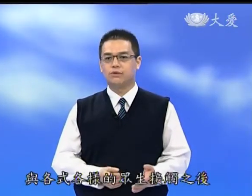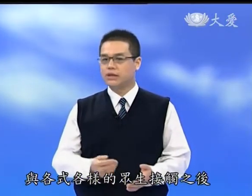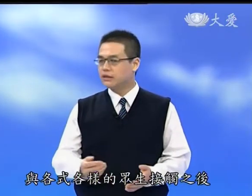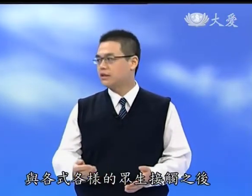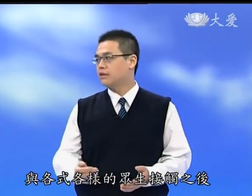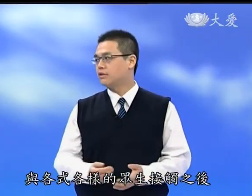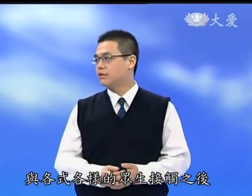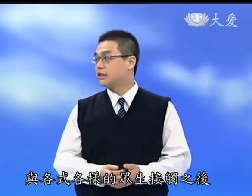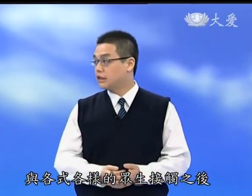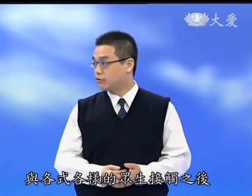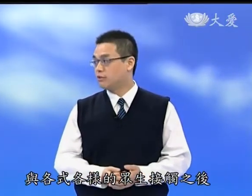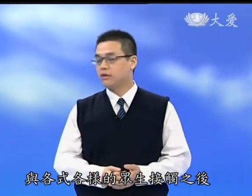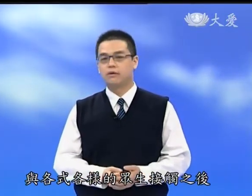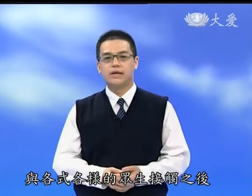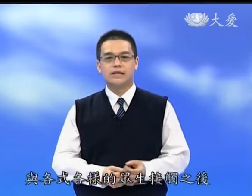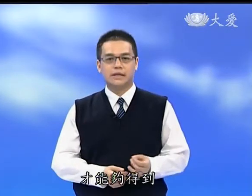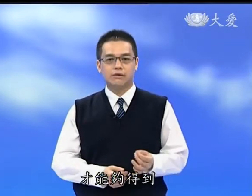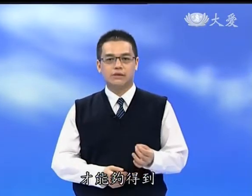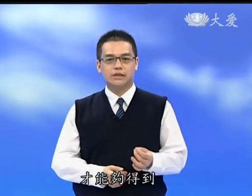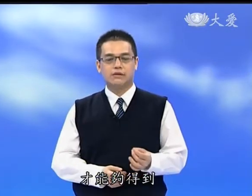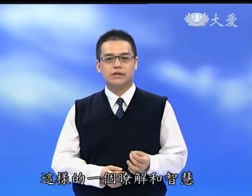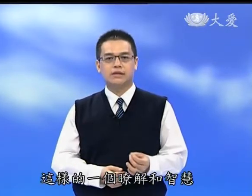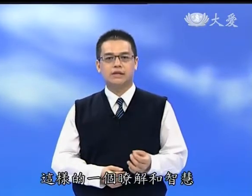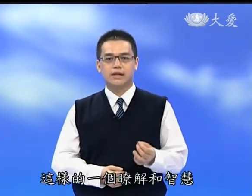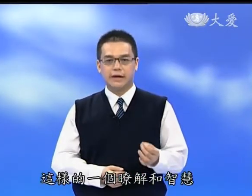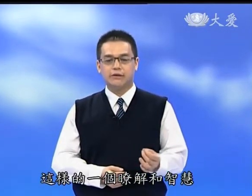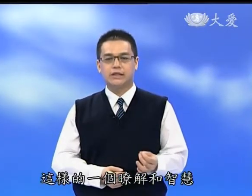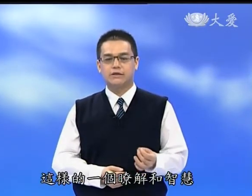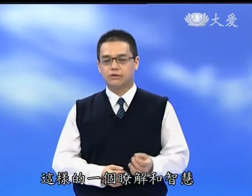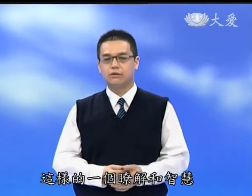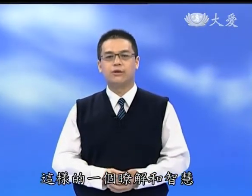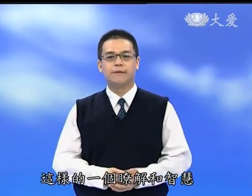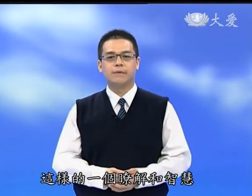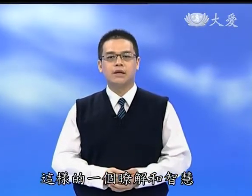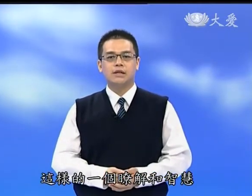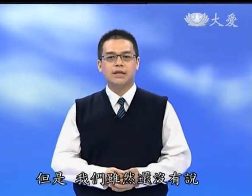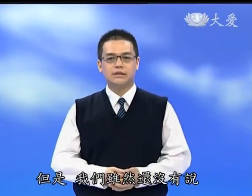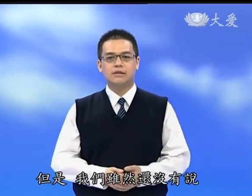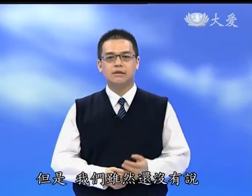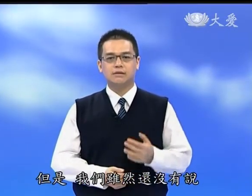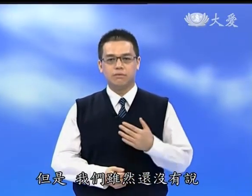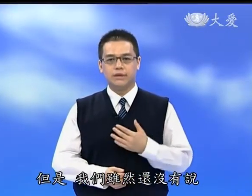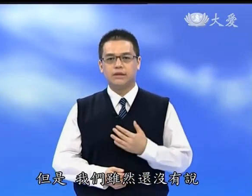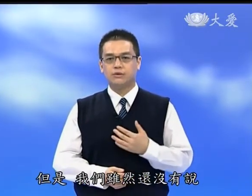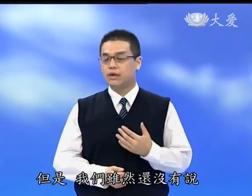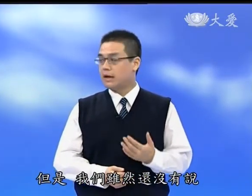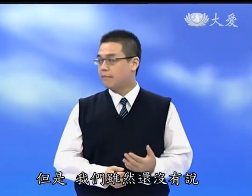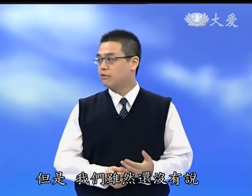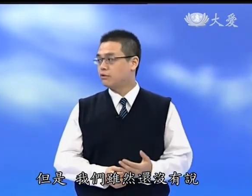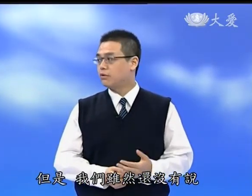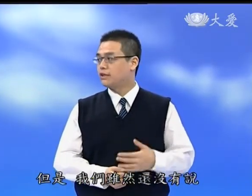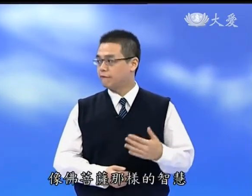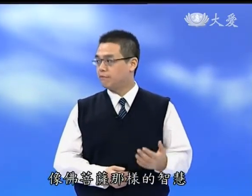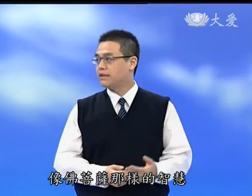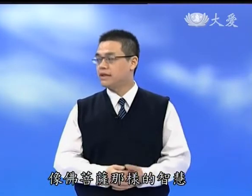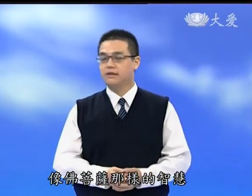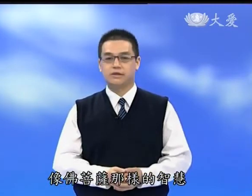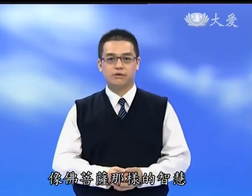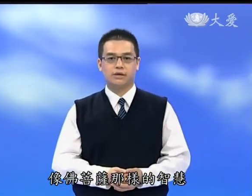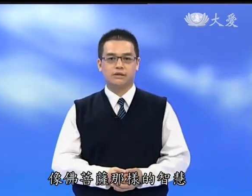各式各样的众生接触之后，才能够得到这样的一个了解和智慧。但是呢，我们呢虽然还没有说像佛菩萨那样的智慧，只